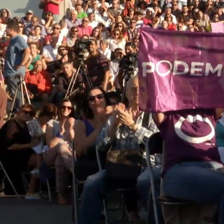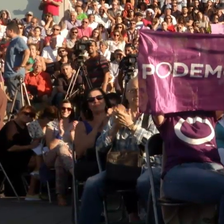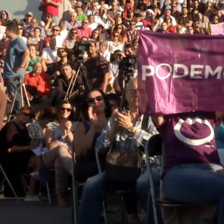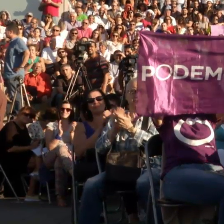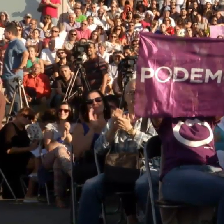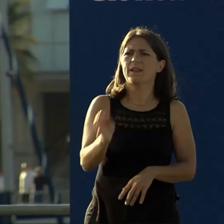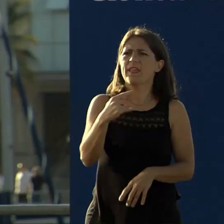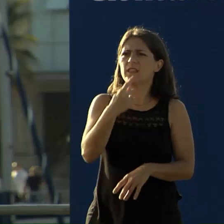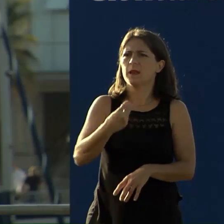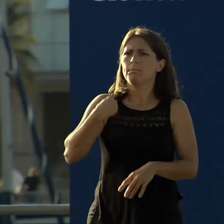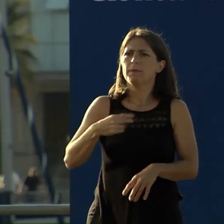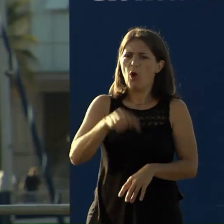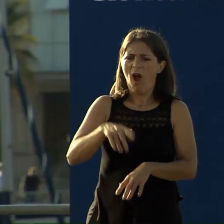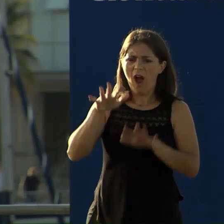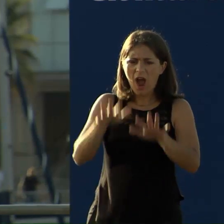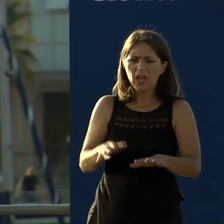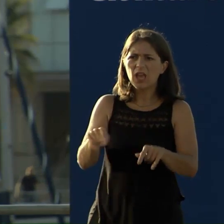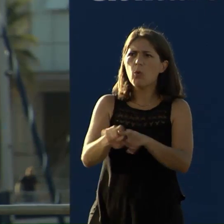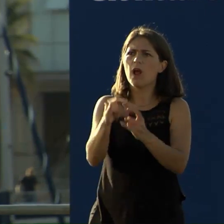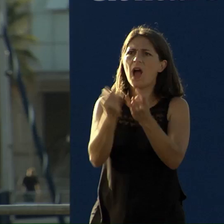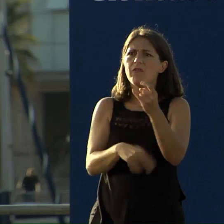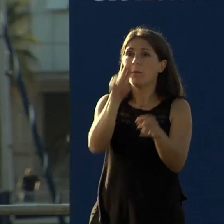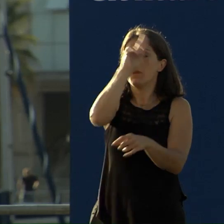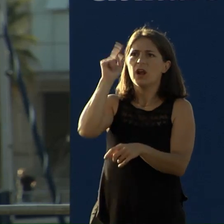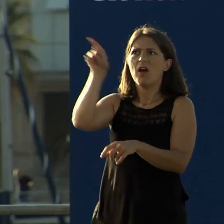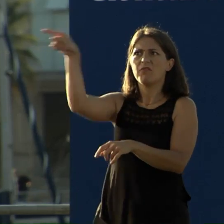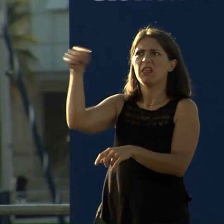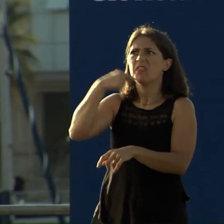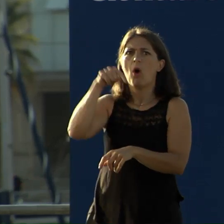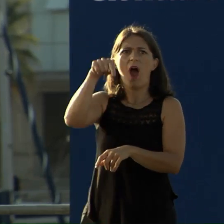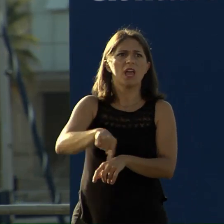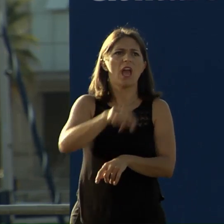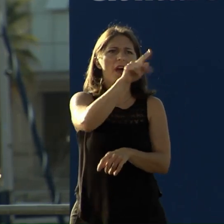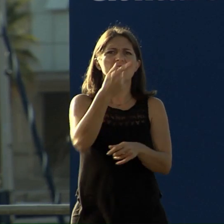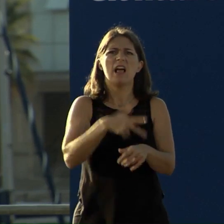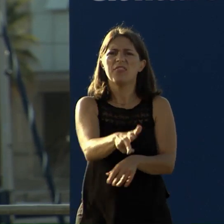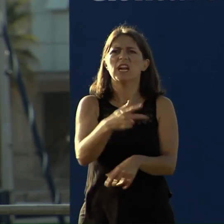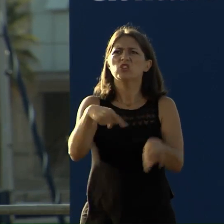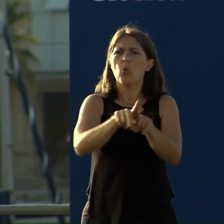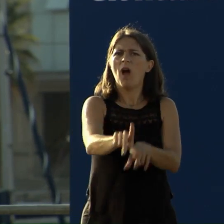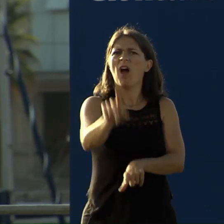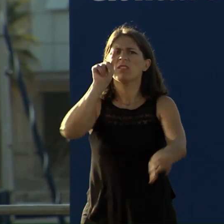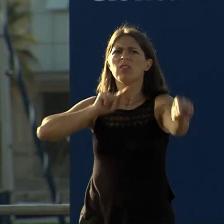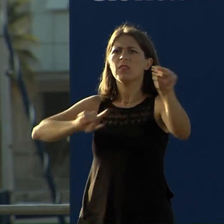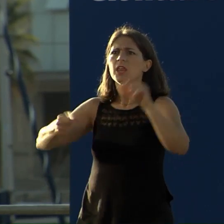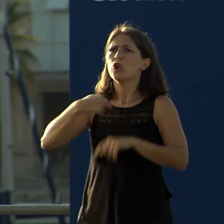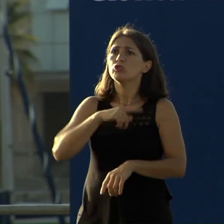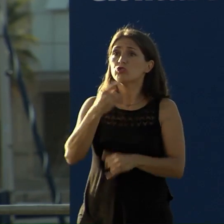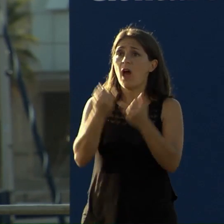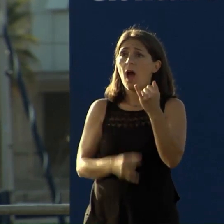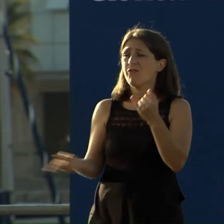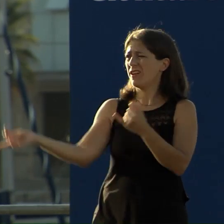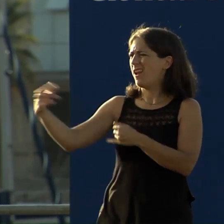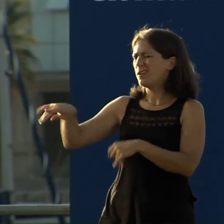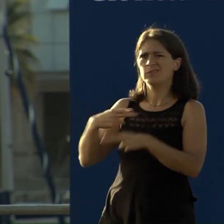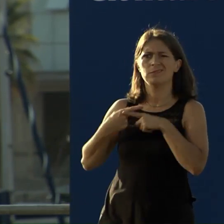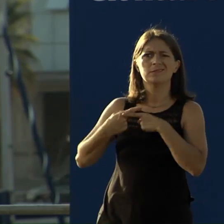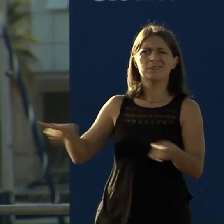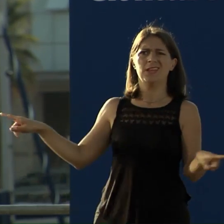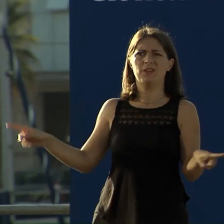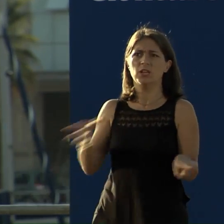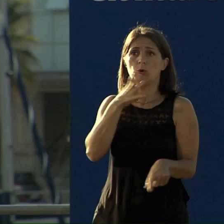Hemos llegado hasta aquí con un madrileño diciendo en Madrid y en Algeciras que defiende el derecho a decidir. Eso es lo que nos diferencia de los demás.